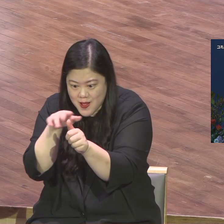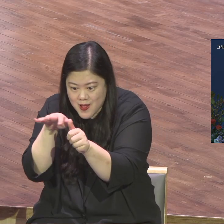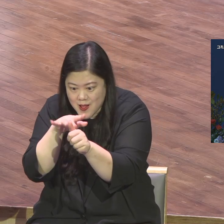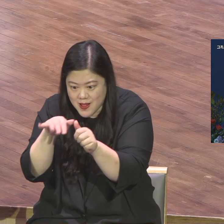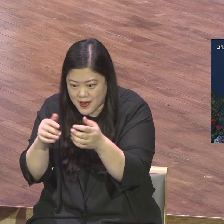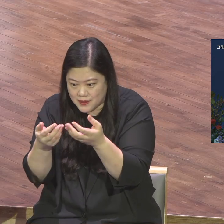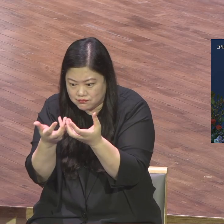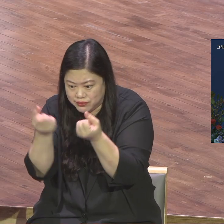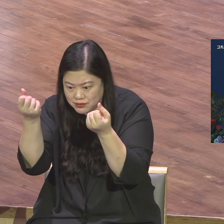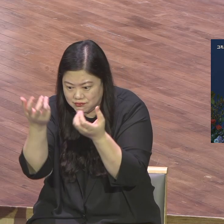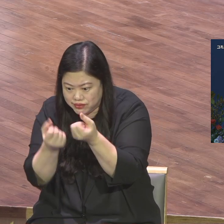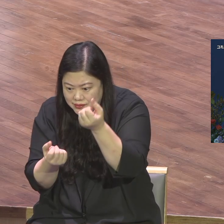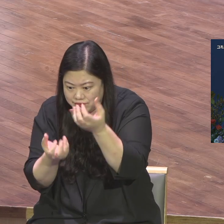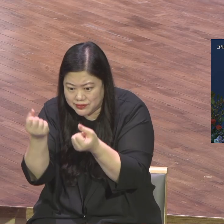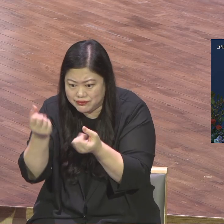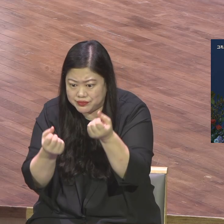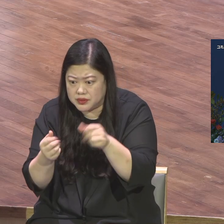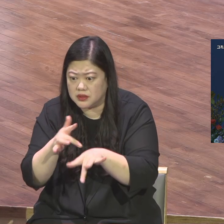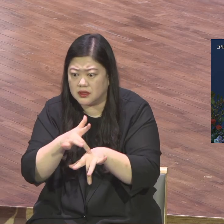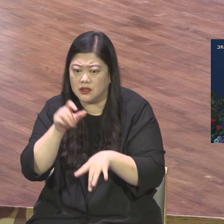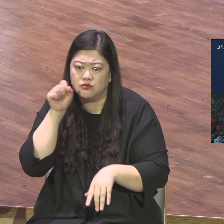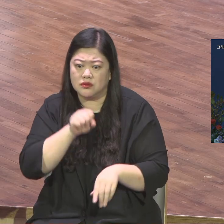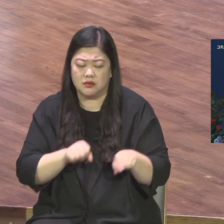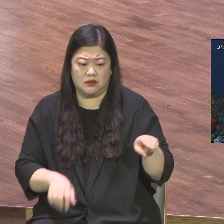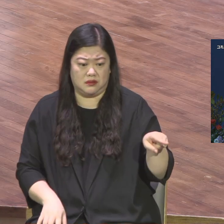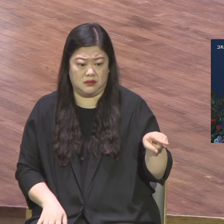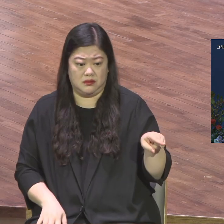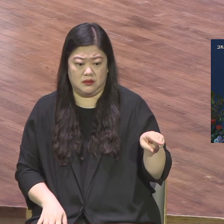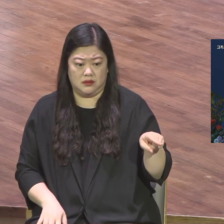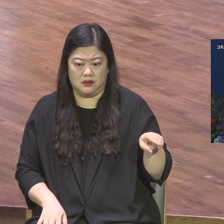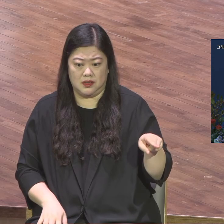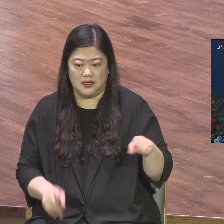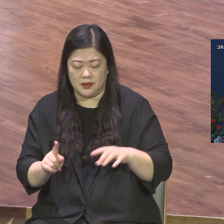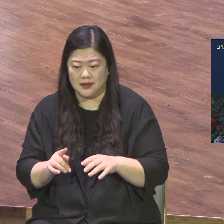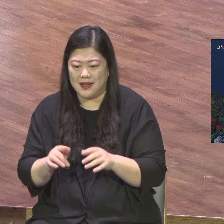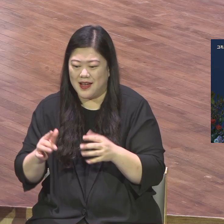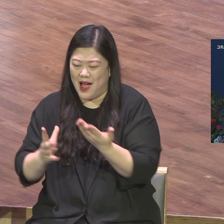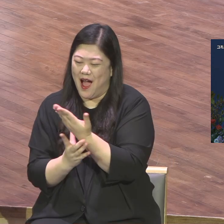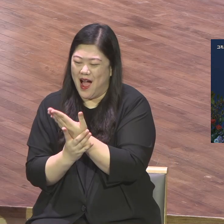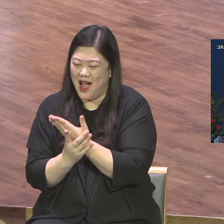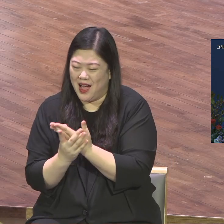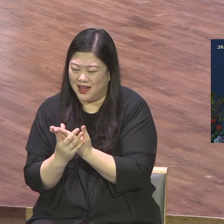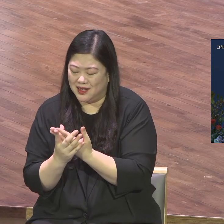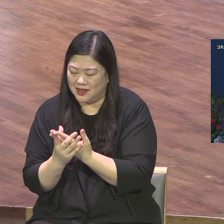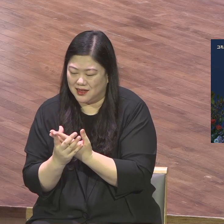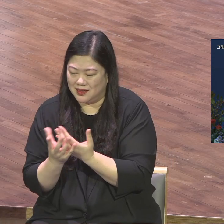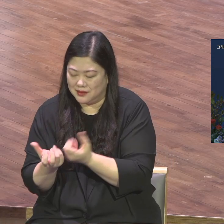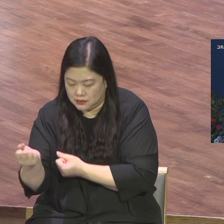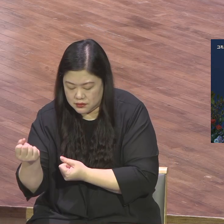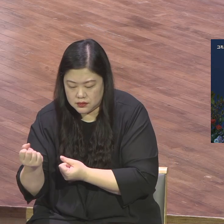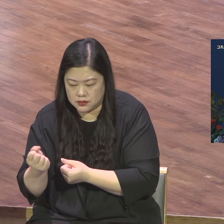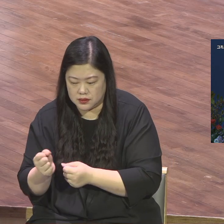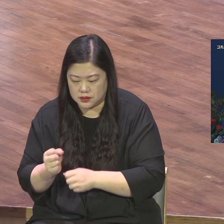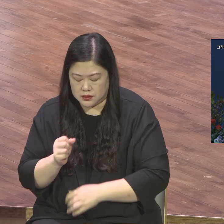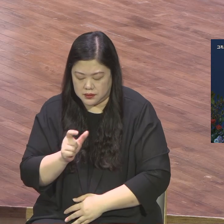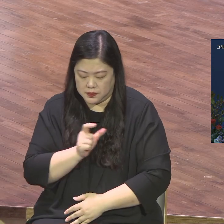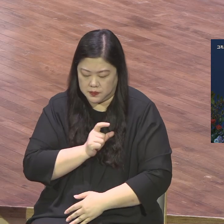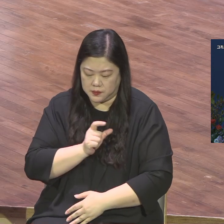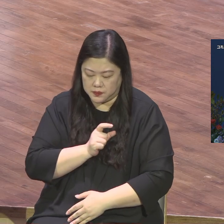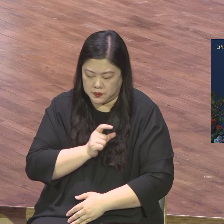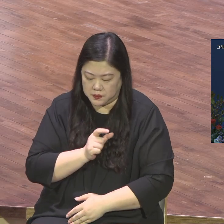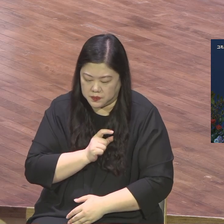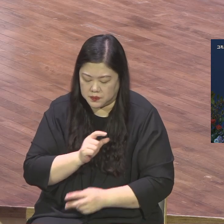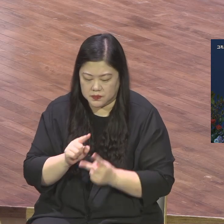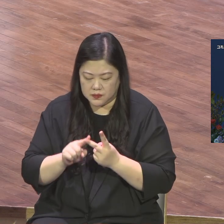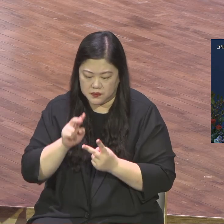되지 못하도록 계속 장난을 쳐요. 하나 되지 못, 힘 빼기 작전해요. 교회 하나 안 되도록, 계속해서